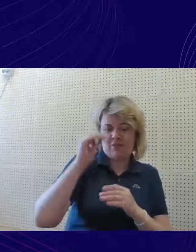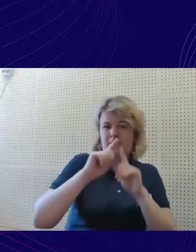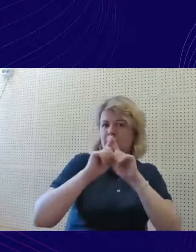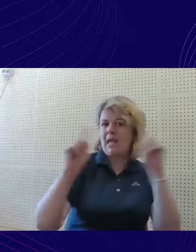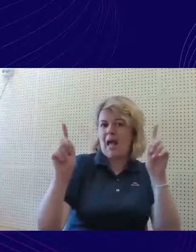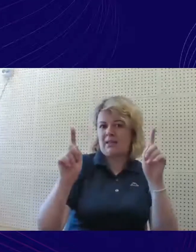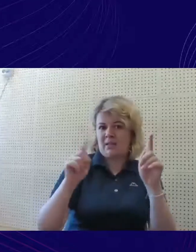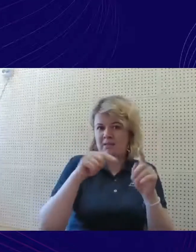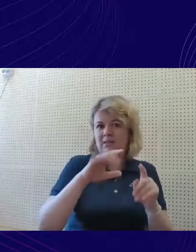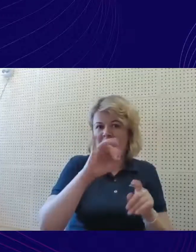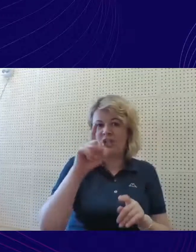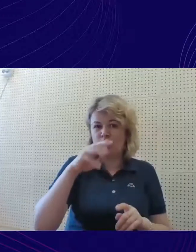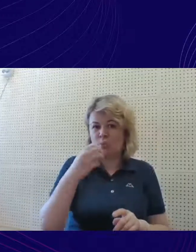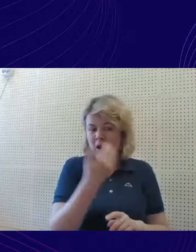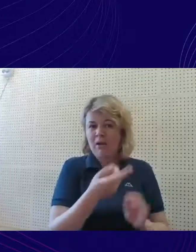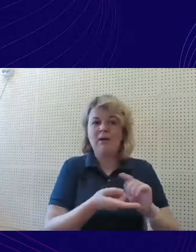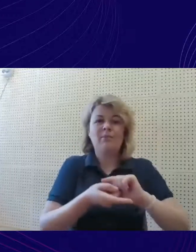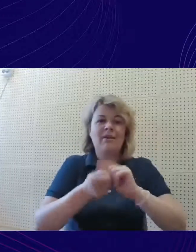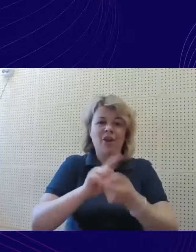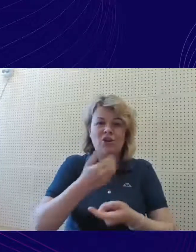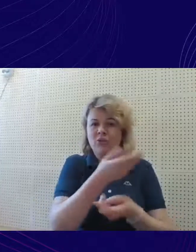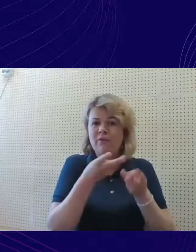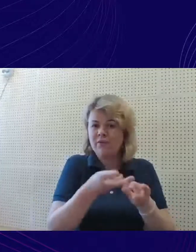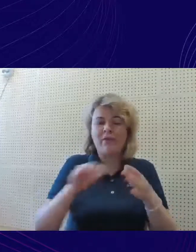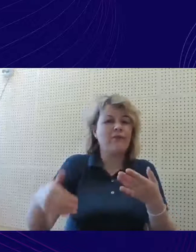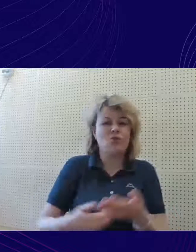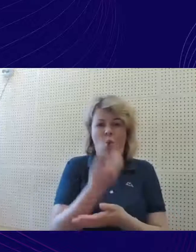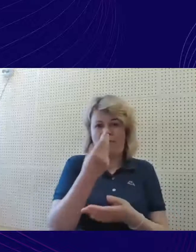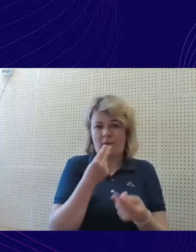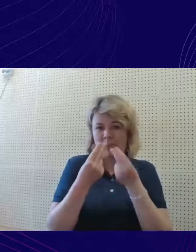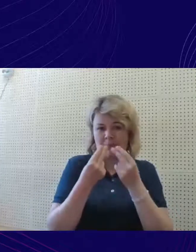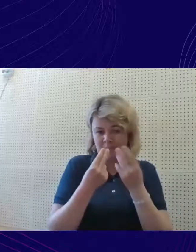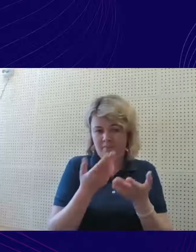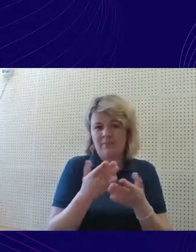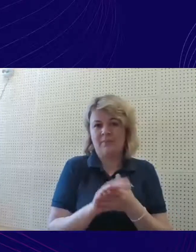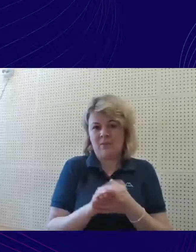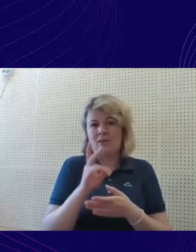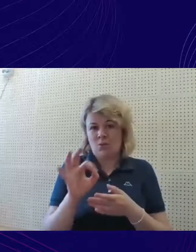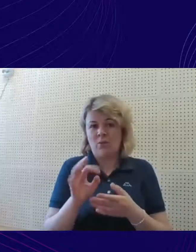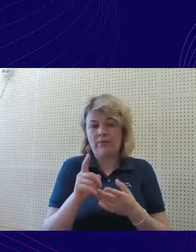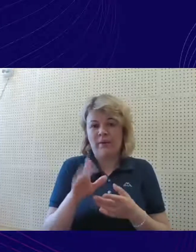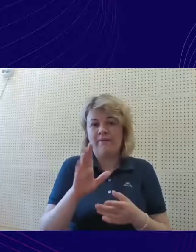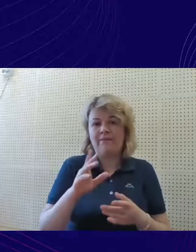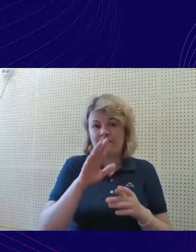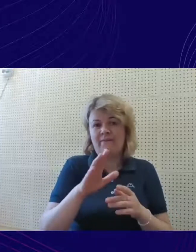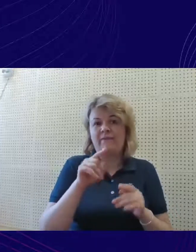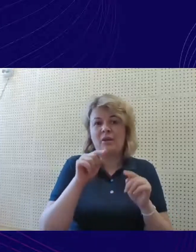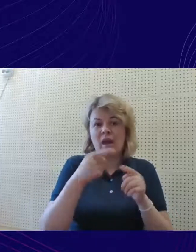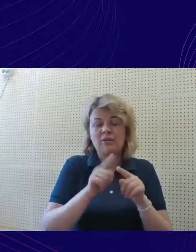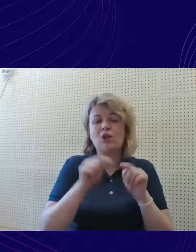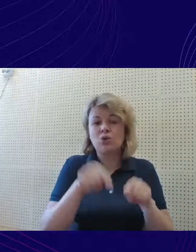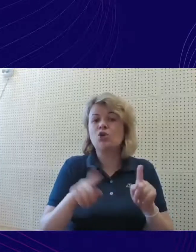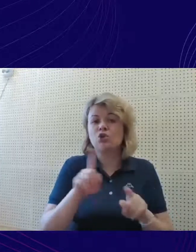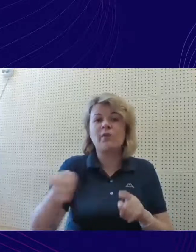изюм, превращает это печенье в некое новое блюдо, хотя в пределах ожиданий того, что все хотели